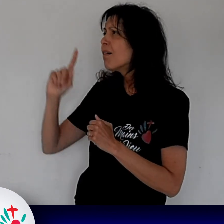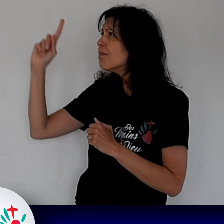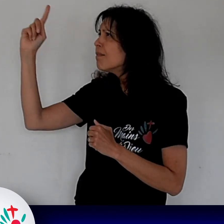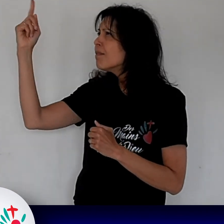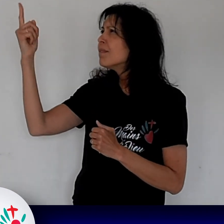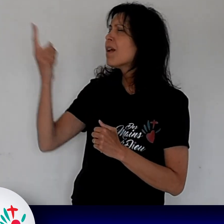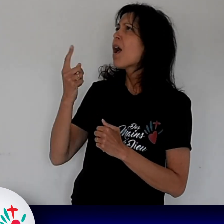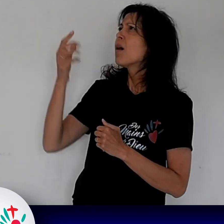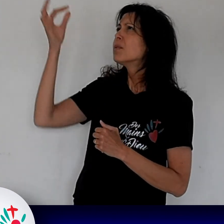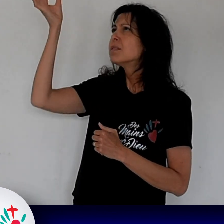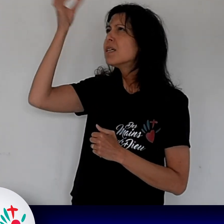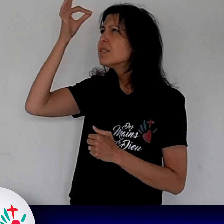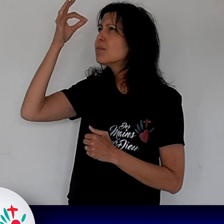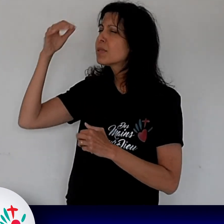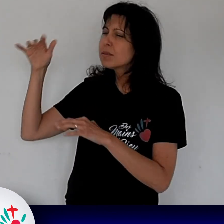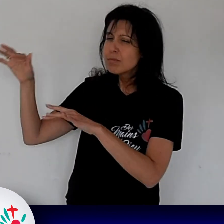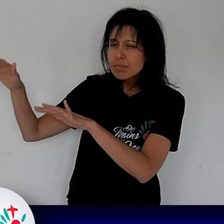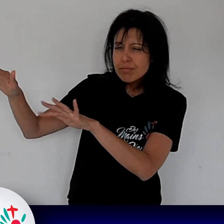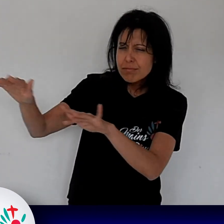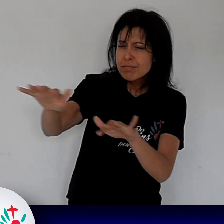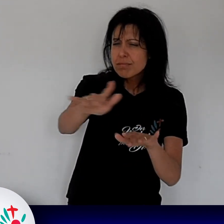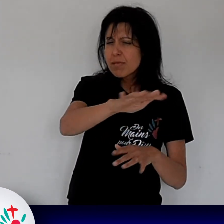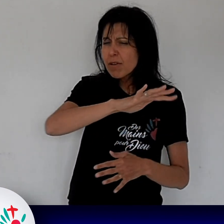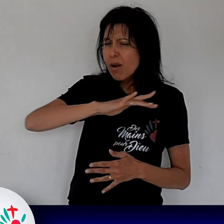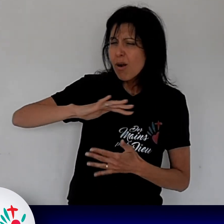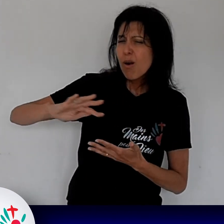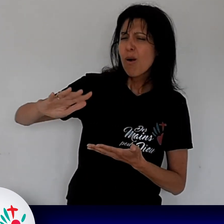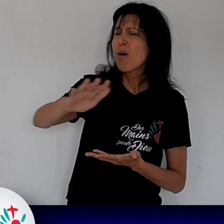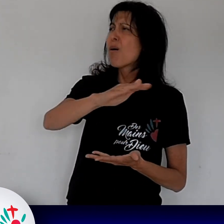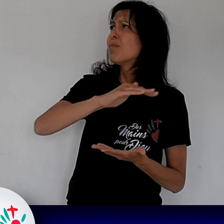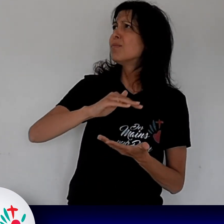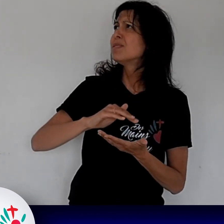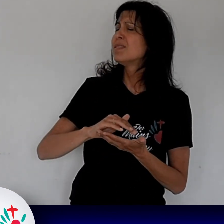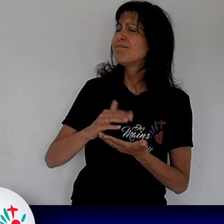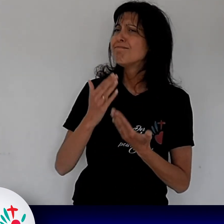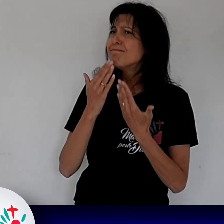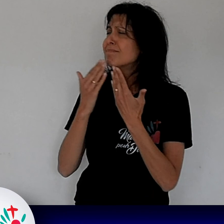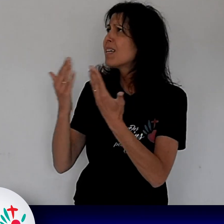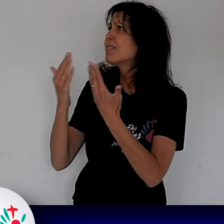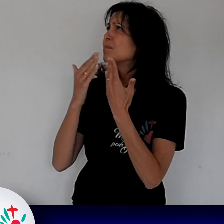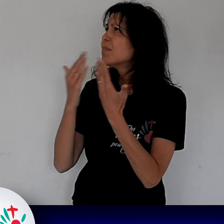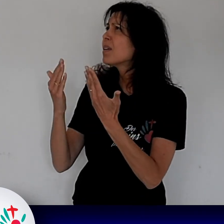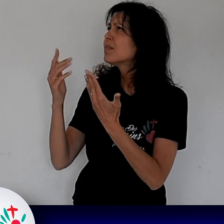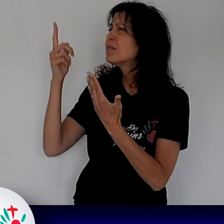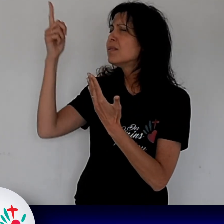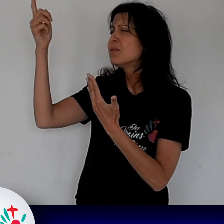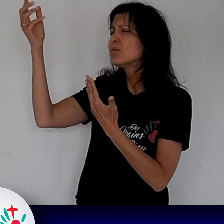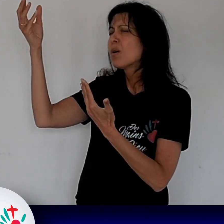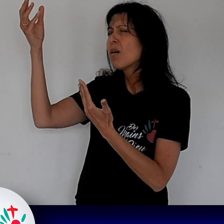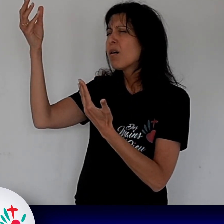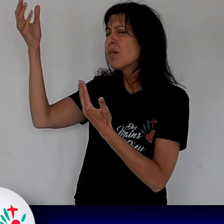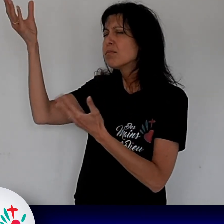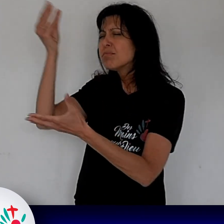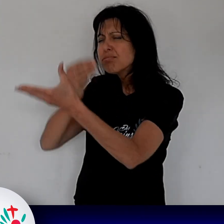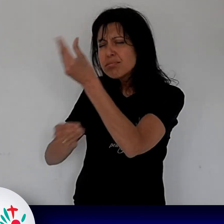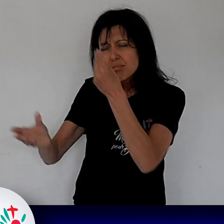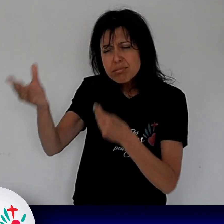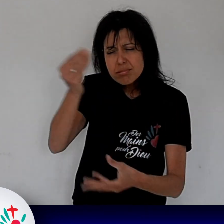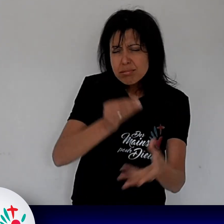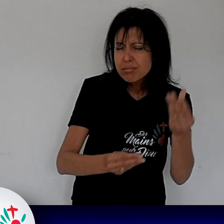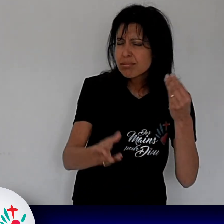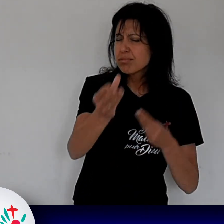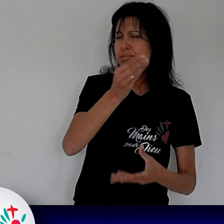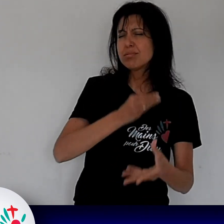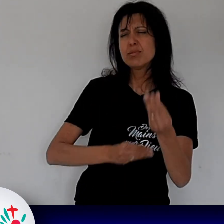puisse être reconnaissante, Seigneur, de ce que tu veux encore lui accorder, de ce que tu vas lui accorder, Seigneur. Nous louons